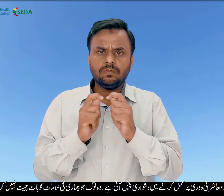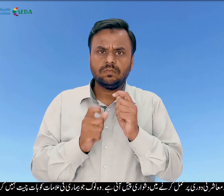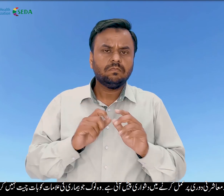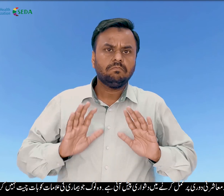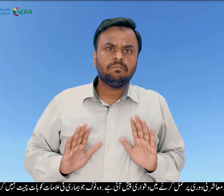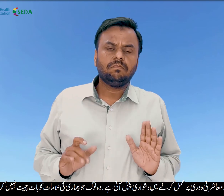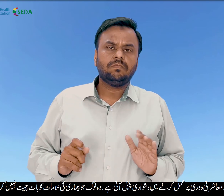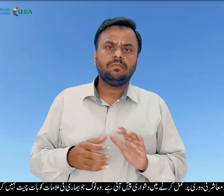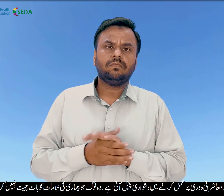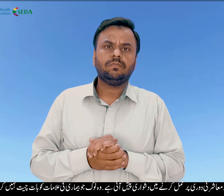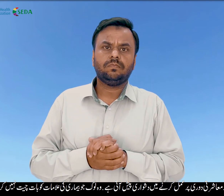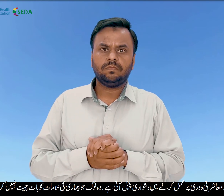بات چیت نہیں کر سکتے ہیں۔